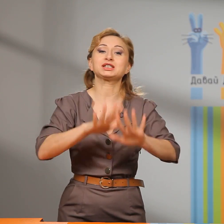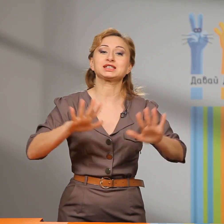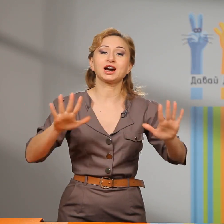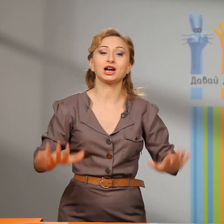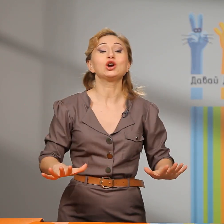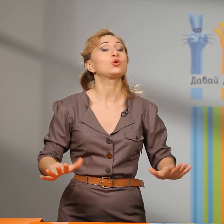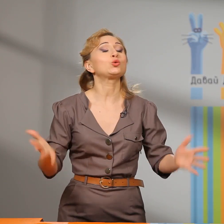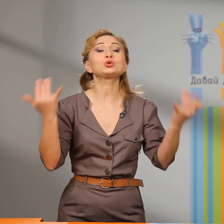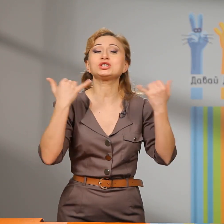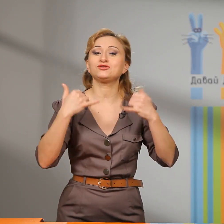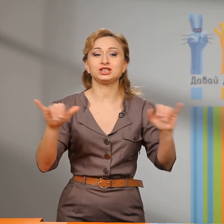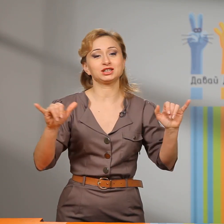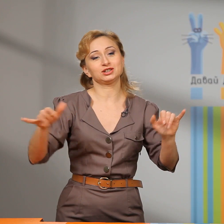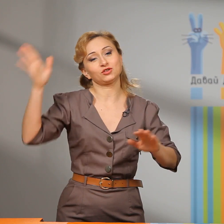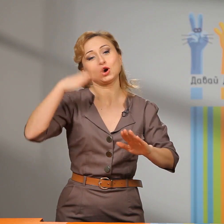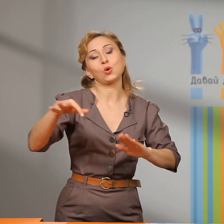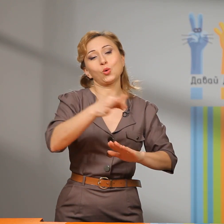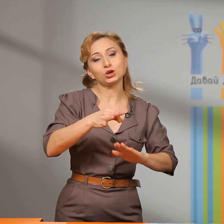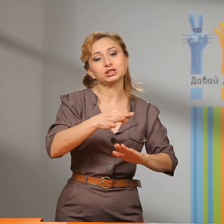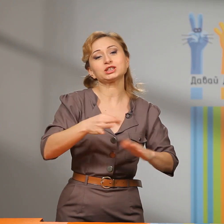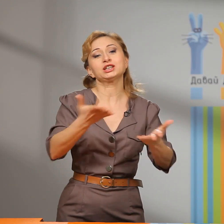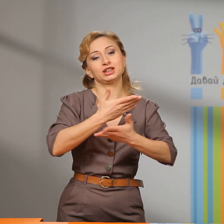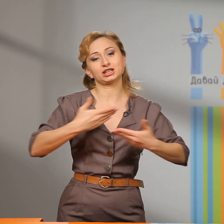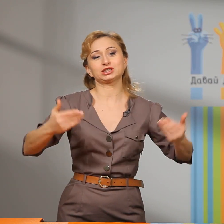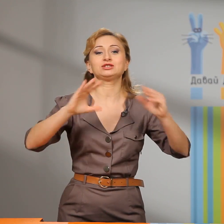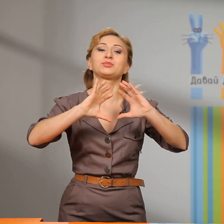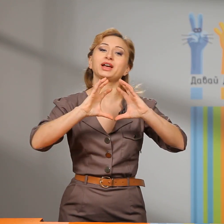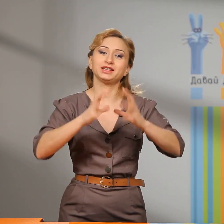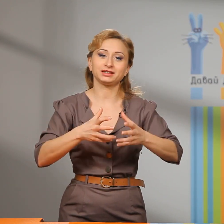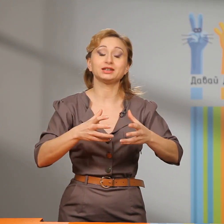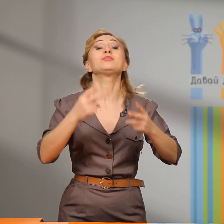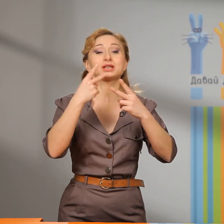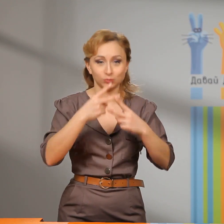места удивительного озера нашей планеты. Посмотрим?